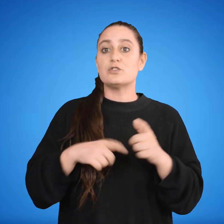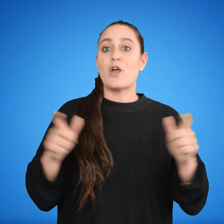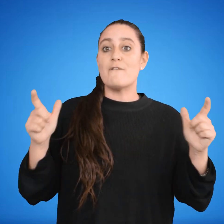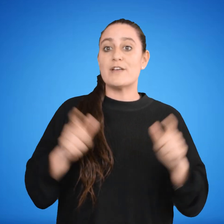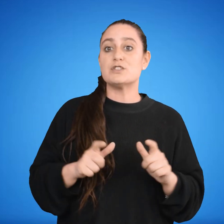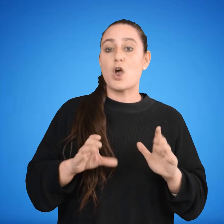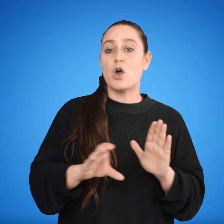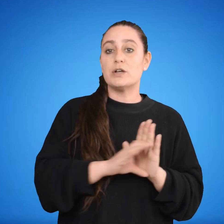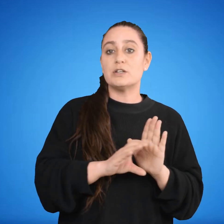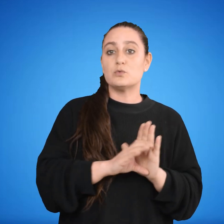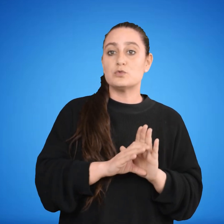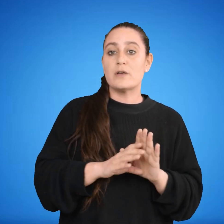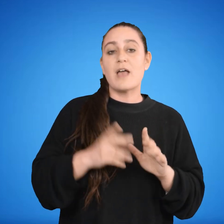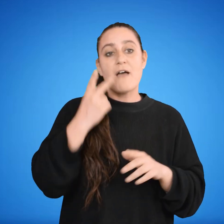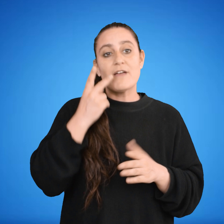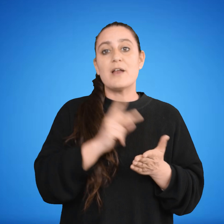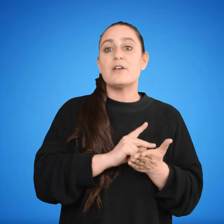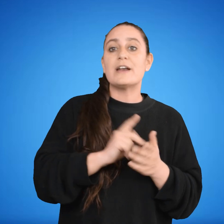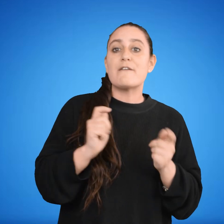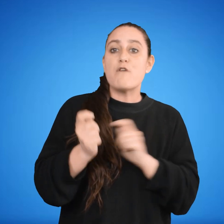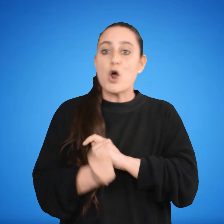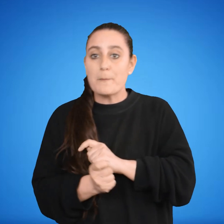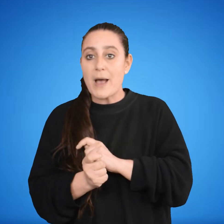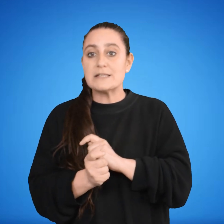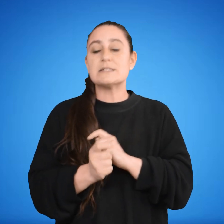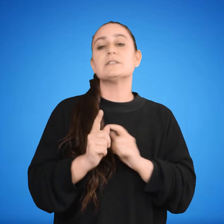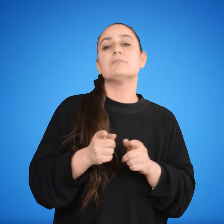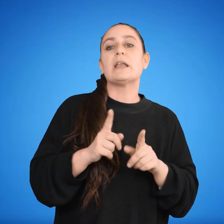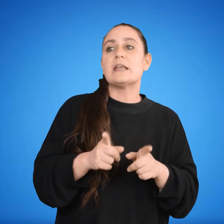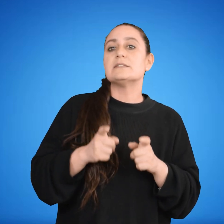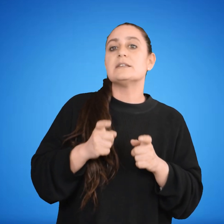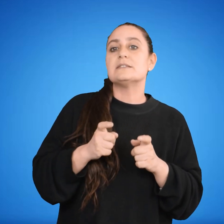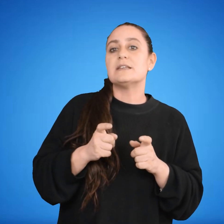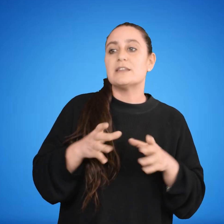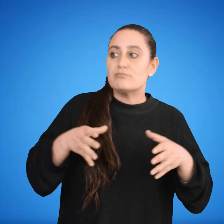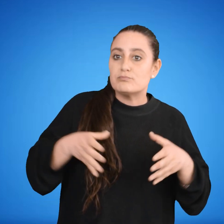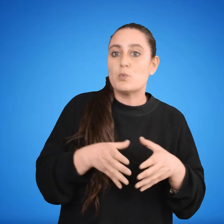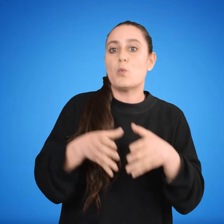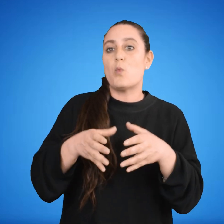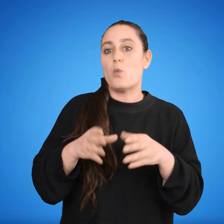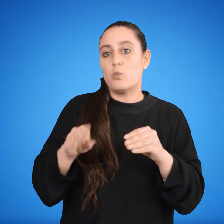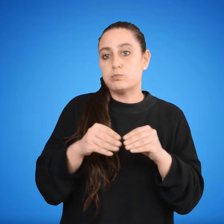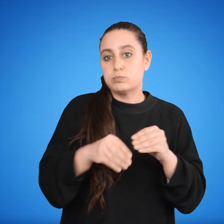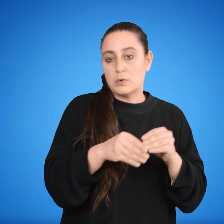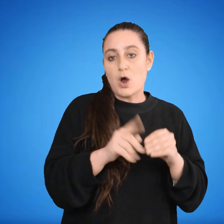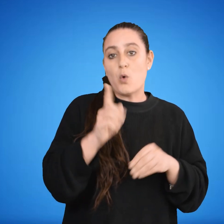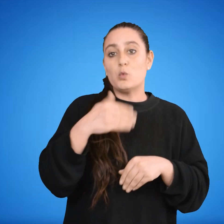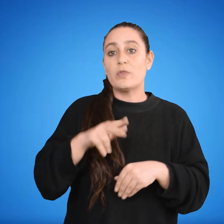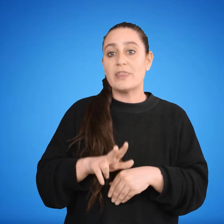su naturaleza exijan pronunciamiento de conjunto. Un tercio de miembros de la Convención podrá exigir el pronunciamiento